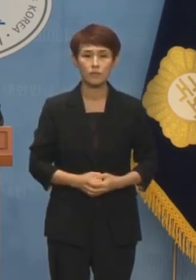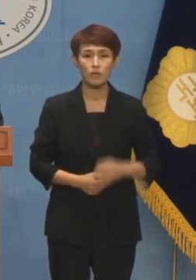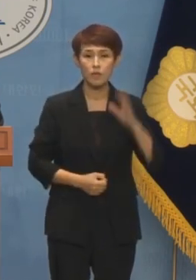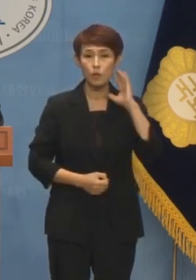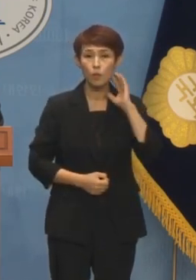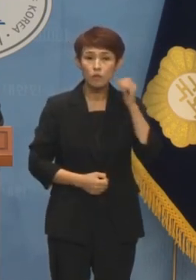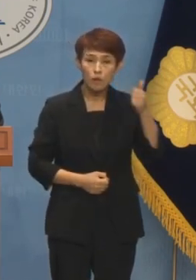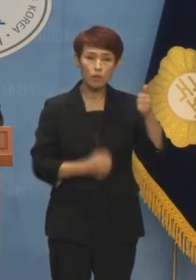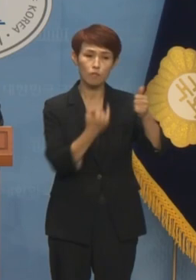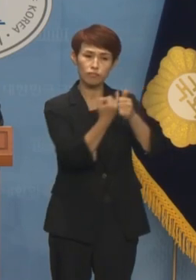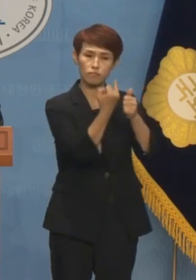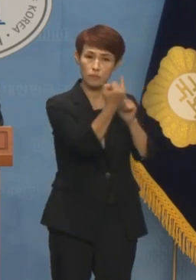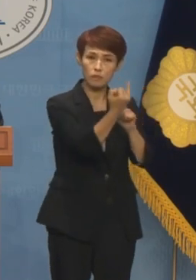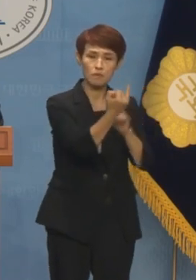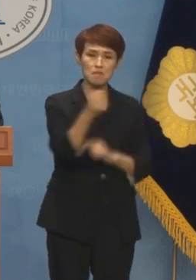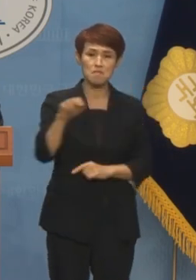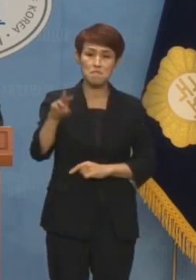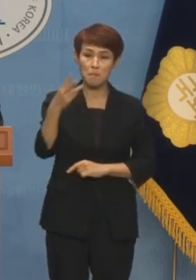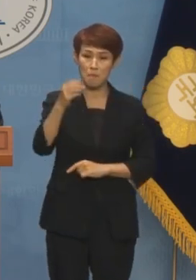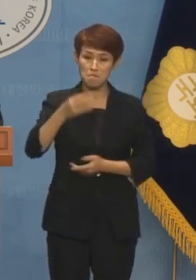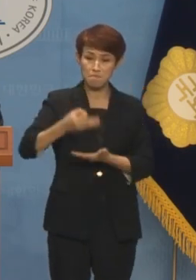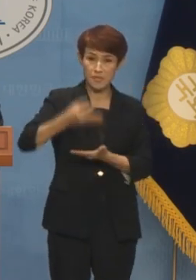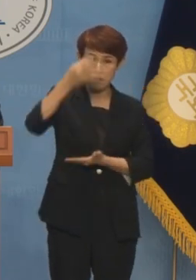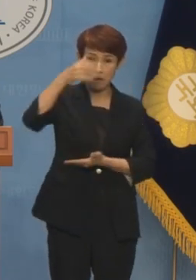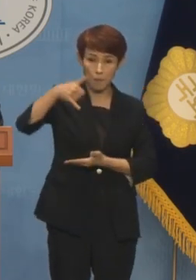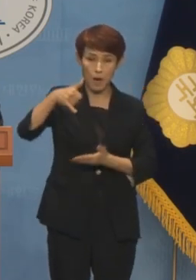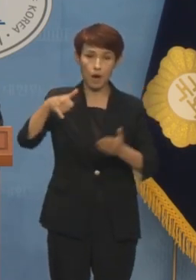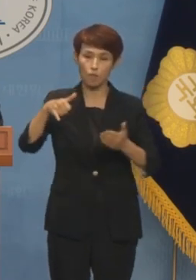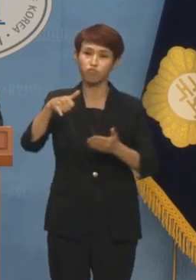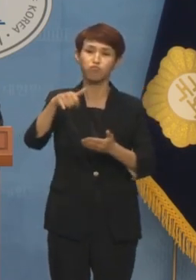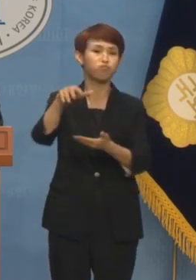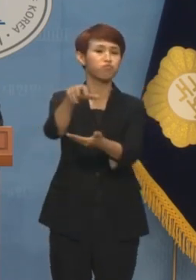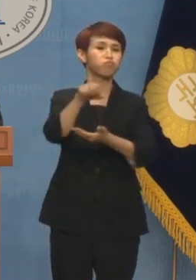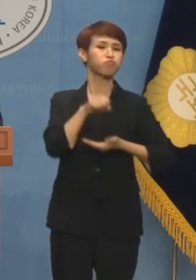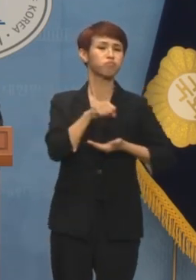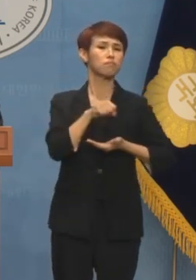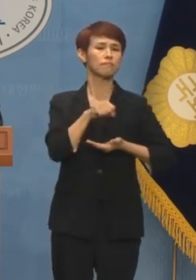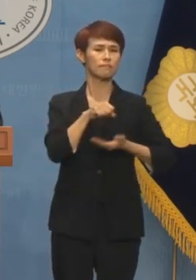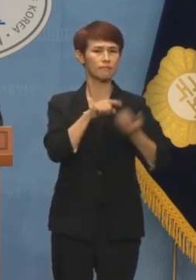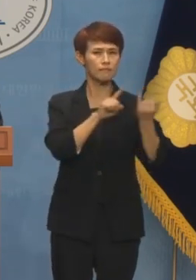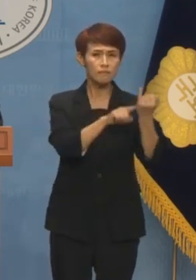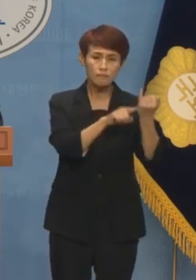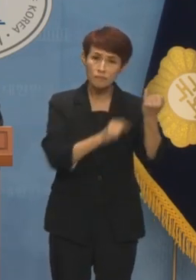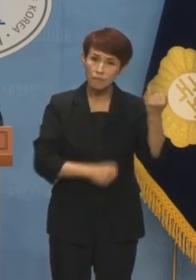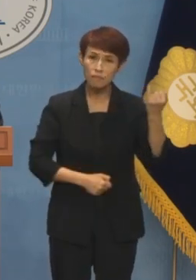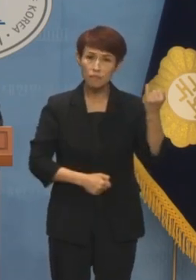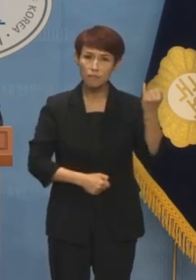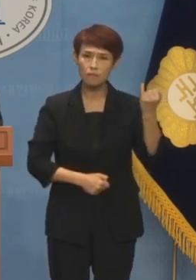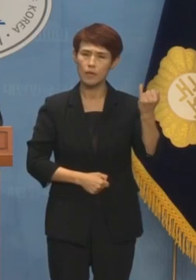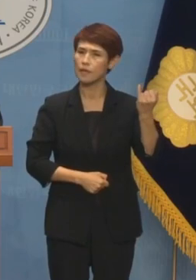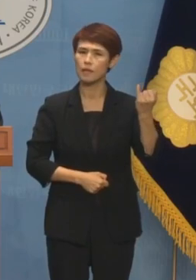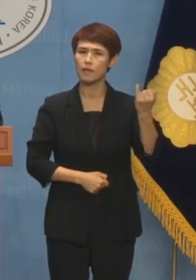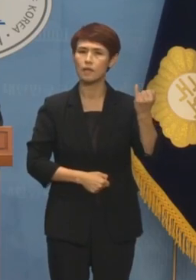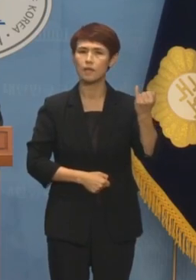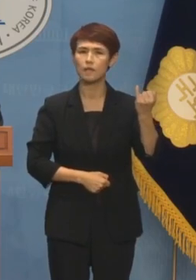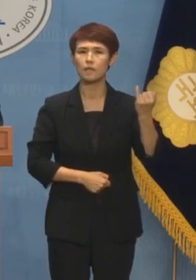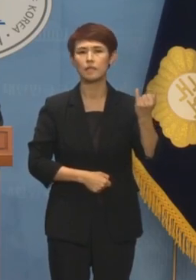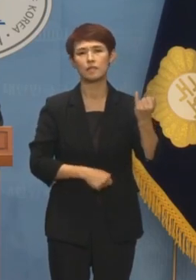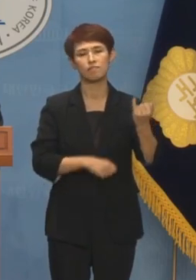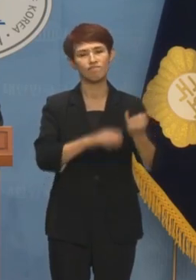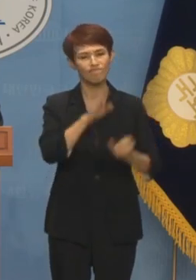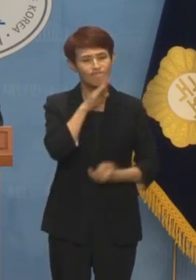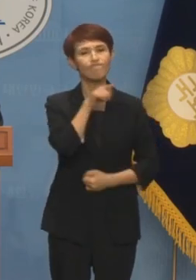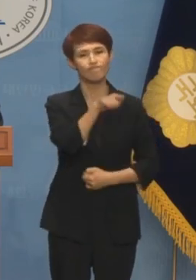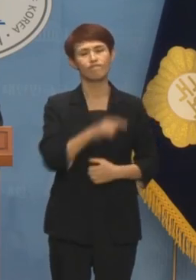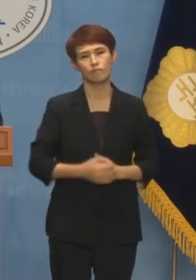대통령의 배우자가 300만 원 상당의 명품백을 아무 거리낌 없이 받아 챙겼다는 사실은 불변하지 않는